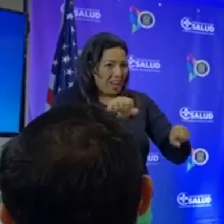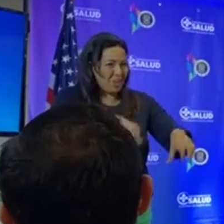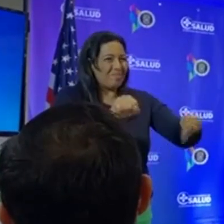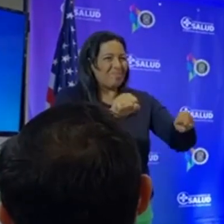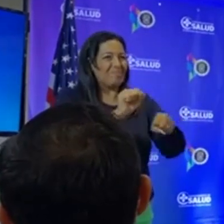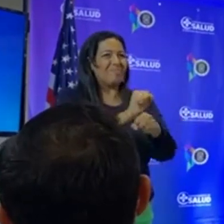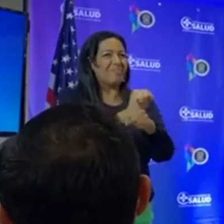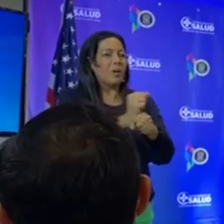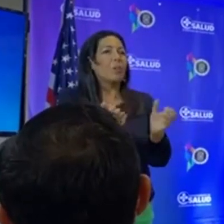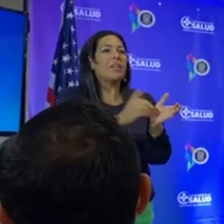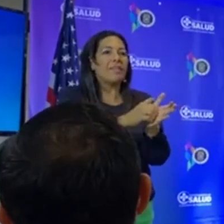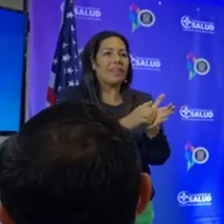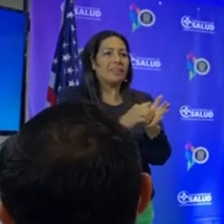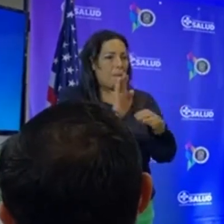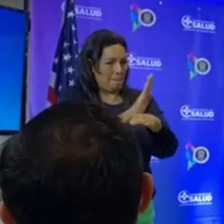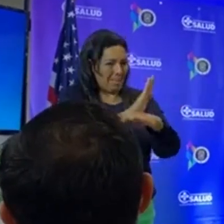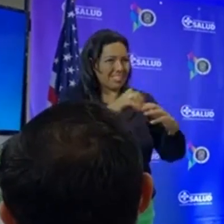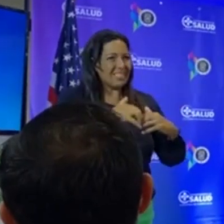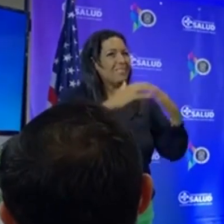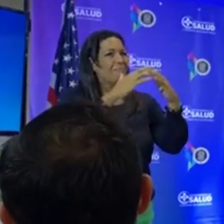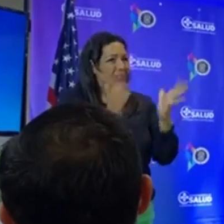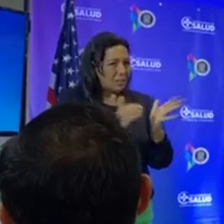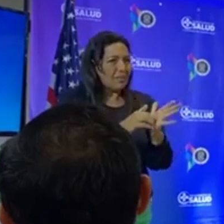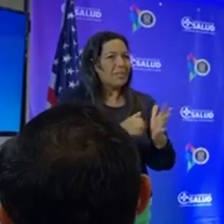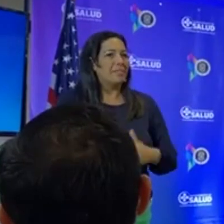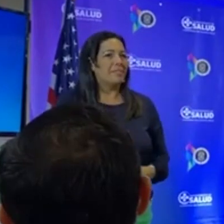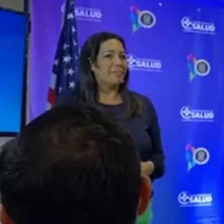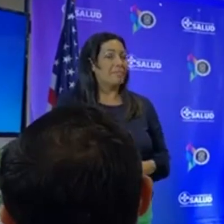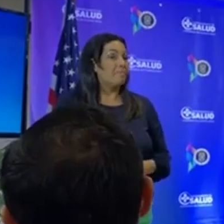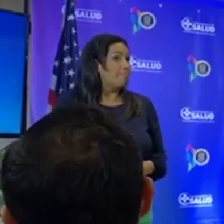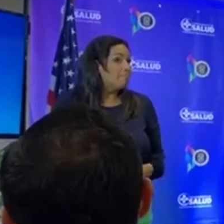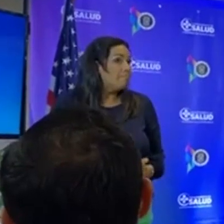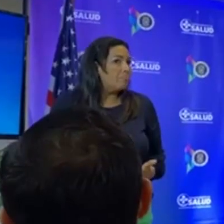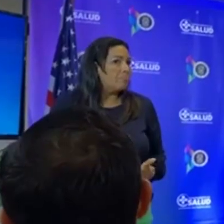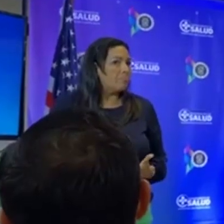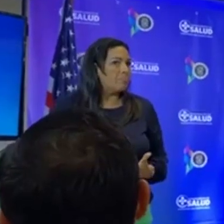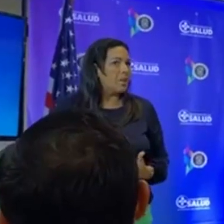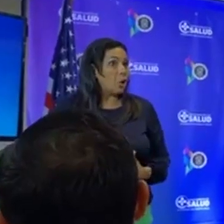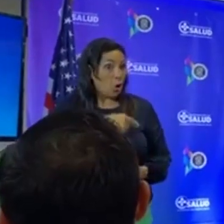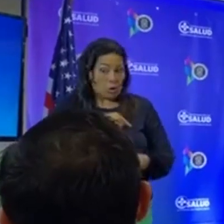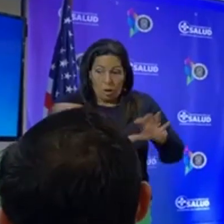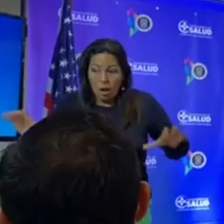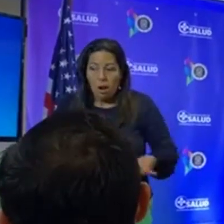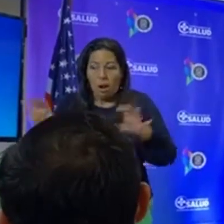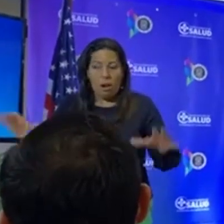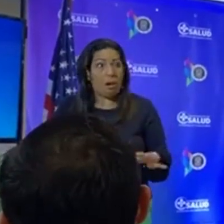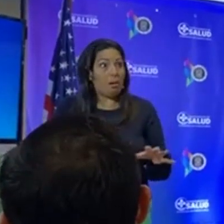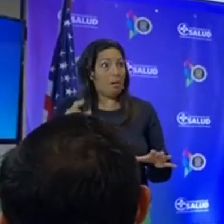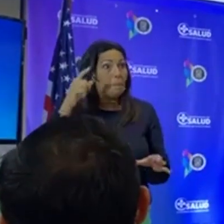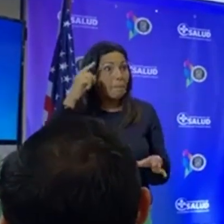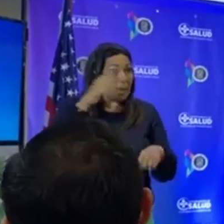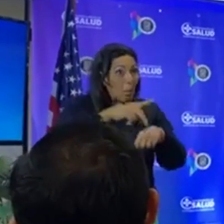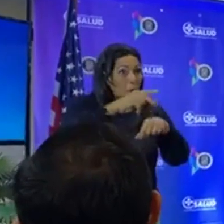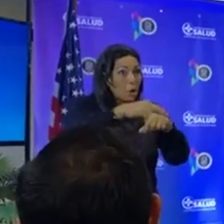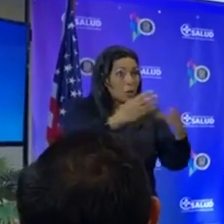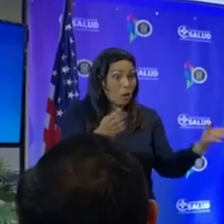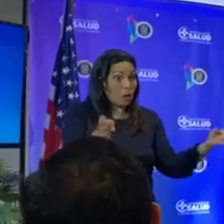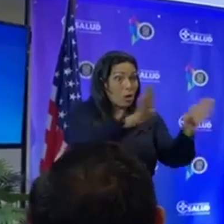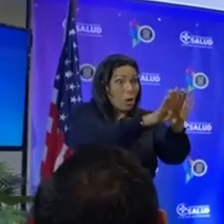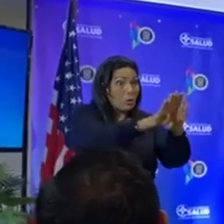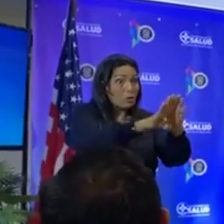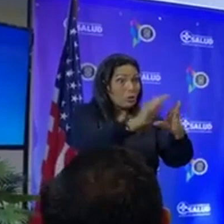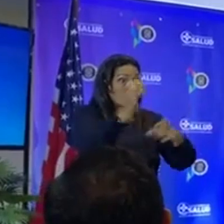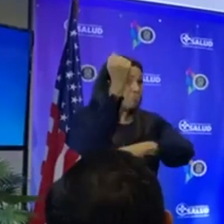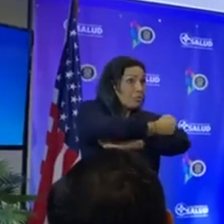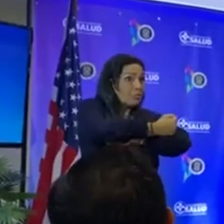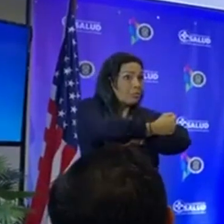hacer tu negocio. Porque todo lo que se hace no es para cerrar a Puerto Rico. Todo lo que se hace es